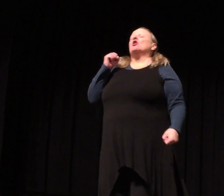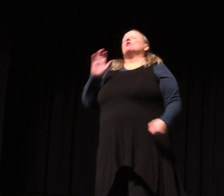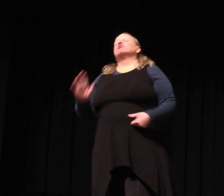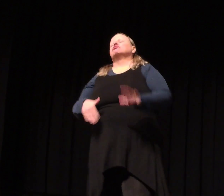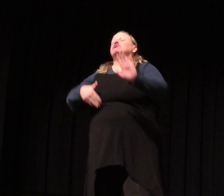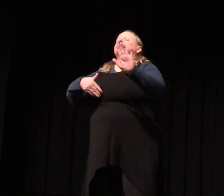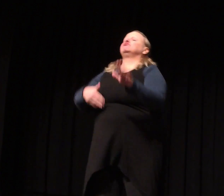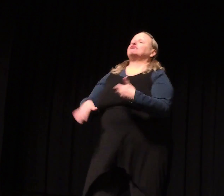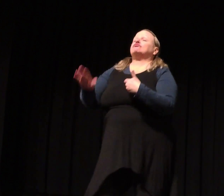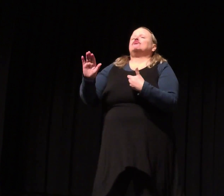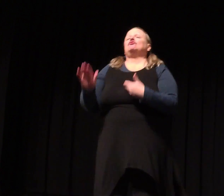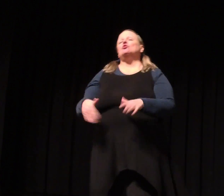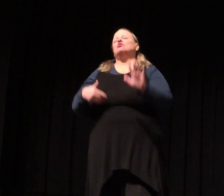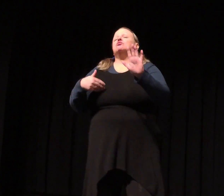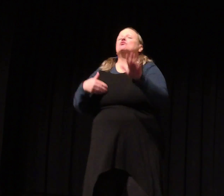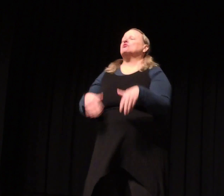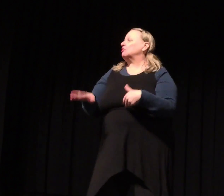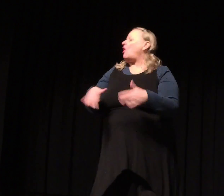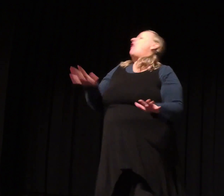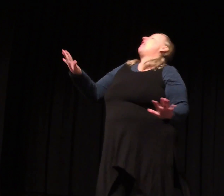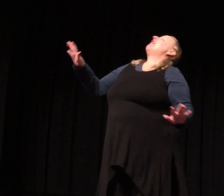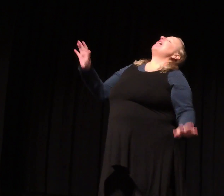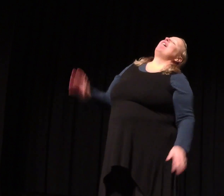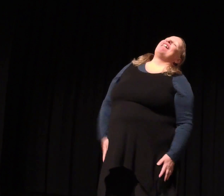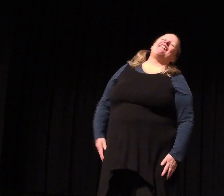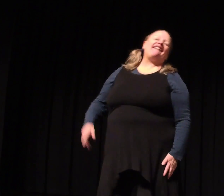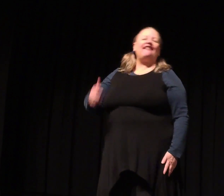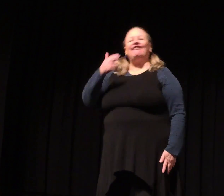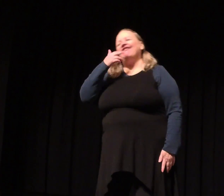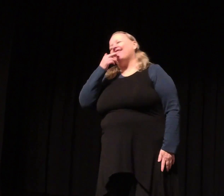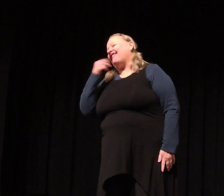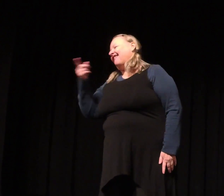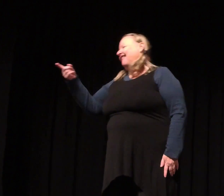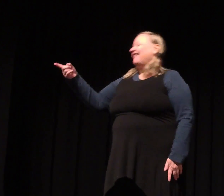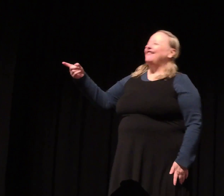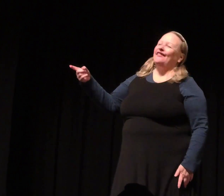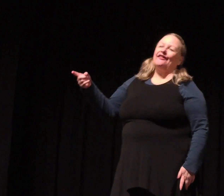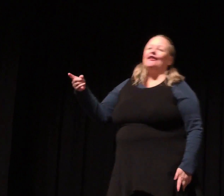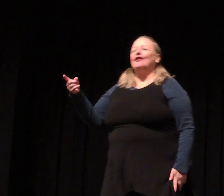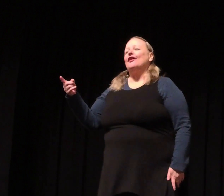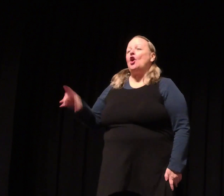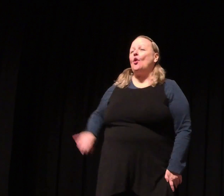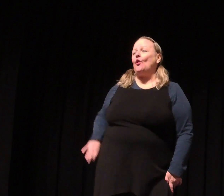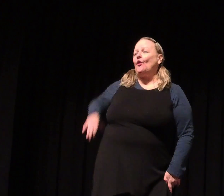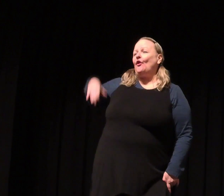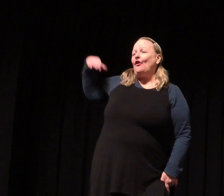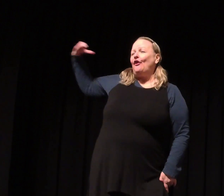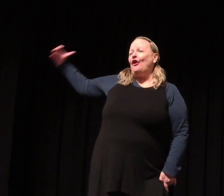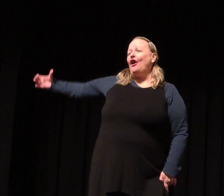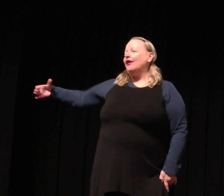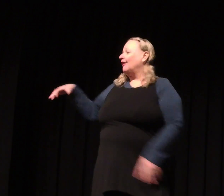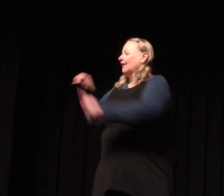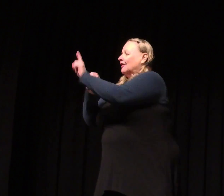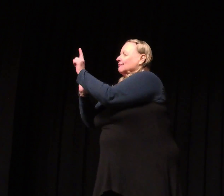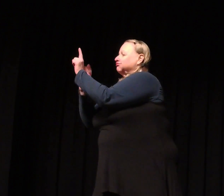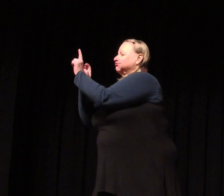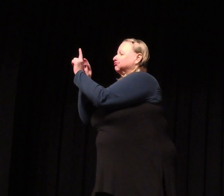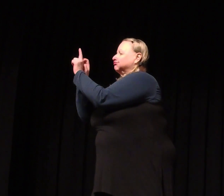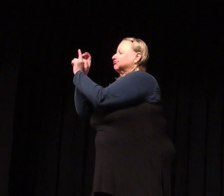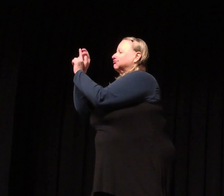Bon, le monsieur, il prend son chemin. Oh, que c'est mignon! Un